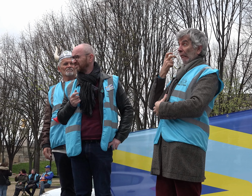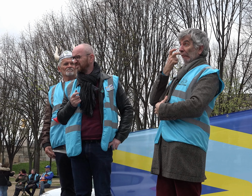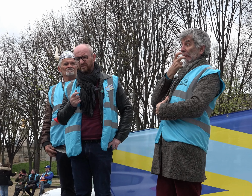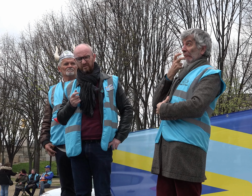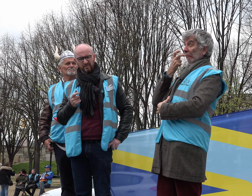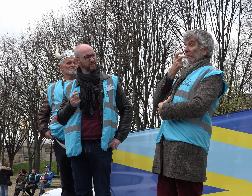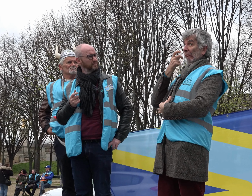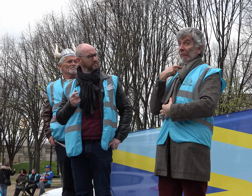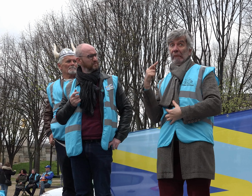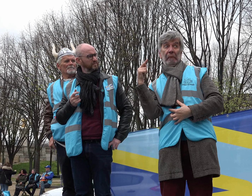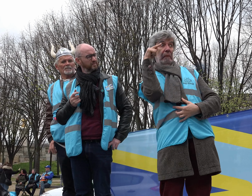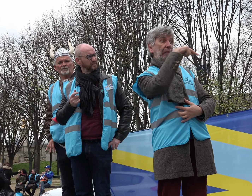et à la maison avec la langue des signes.